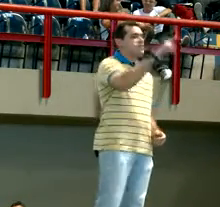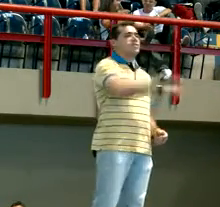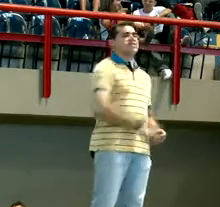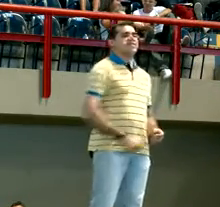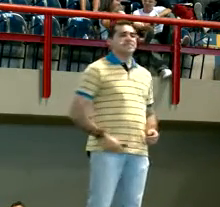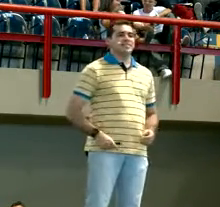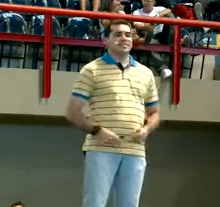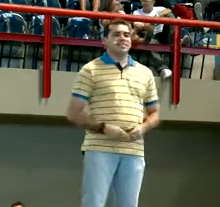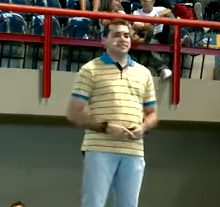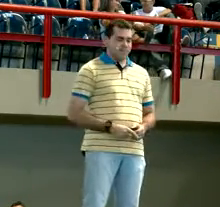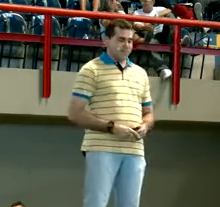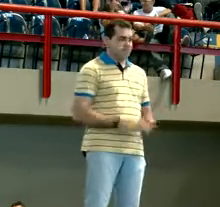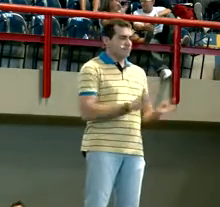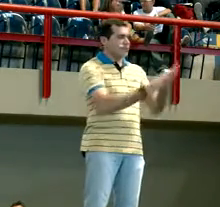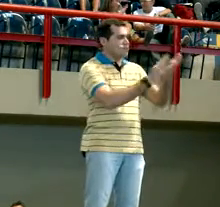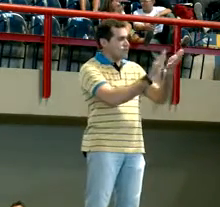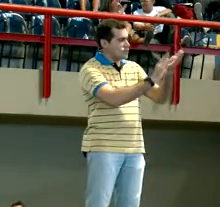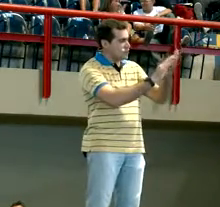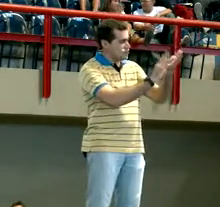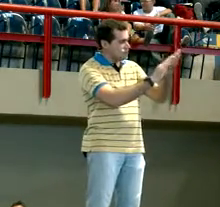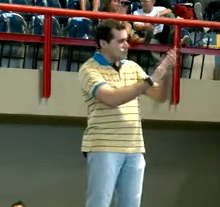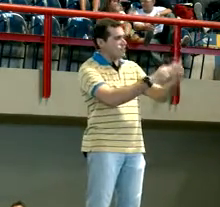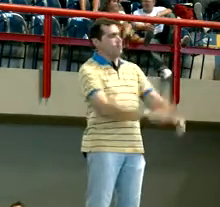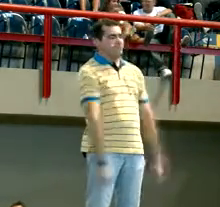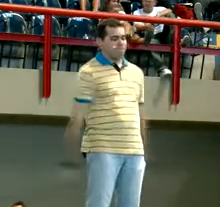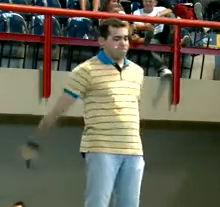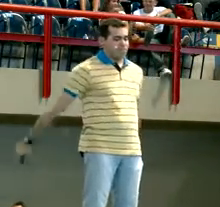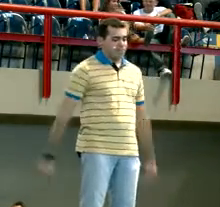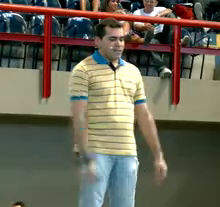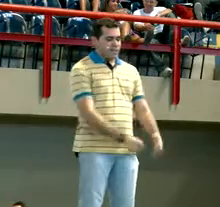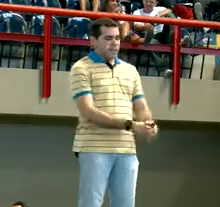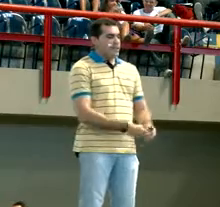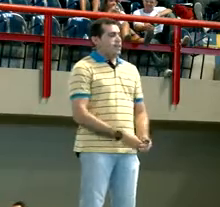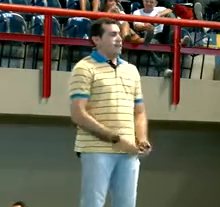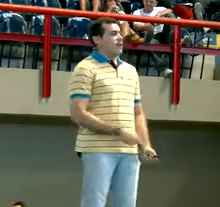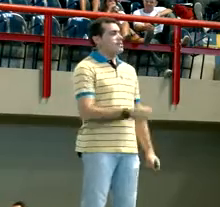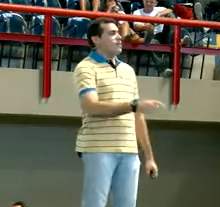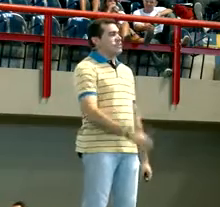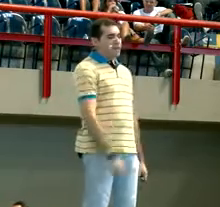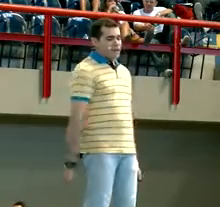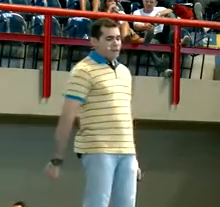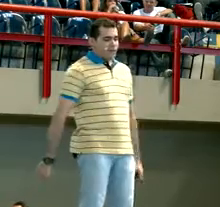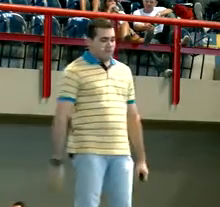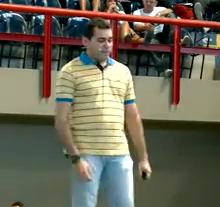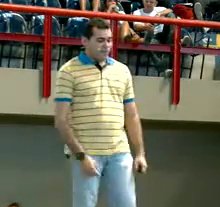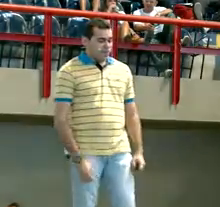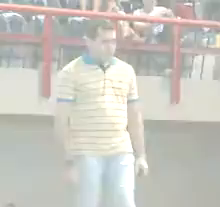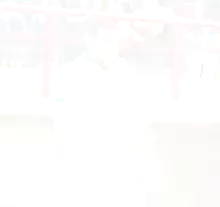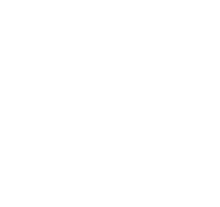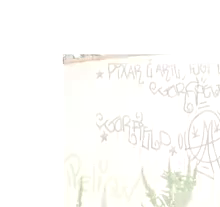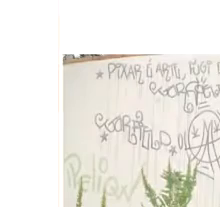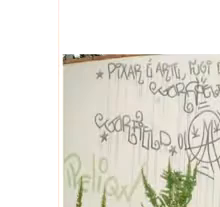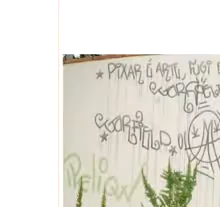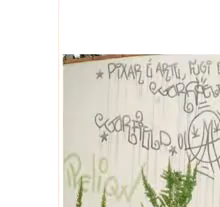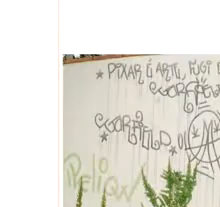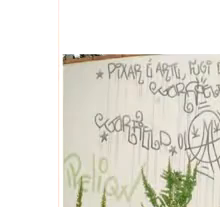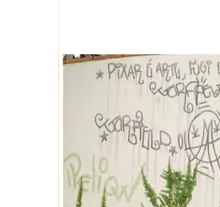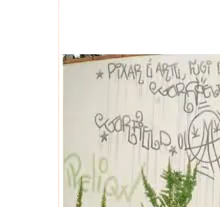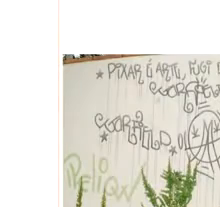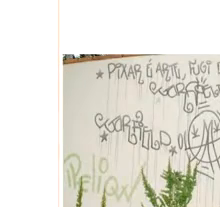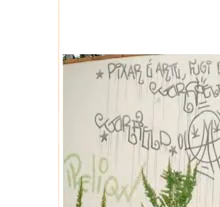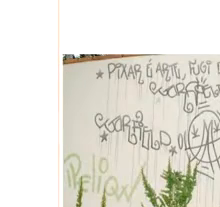Parabéns a vocês. A vocês, ó. Né? Agora essa aqui eu achei legal, ó. Pichar é